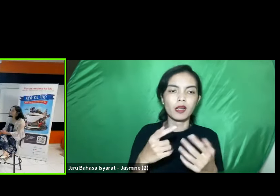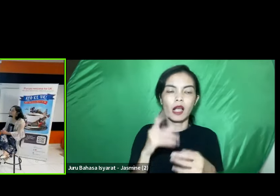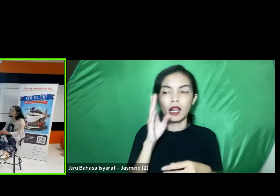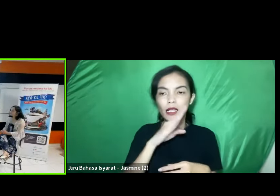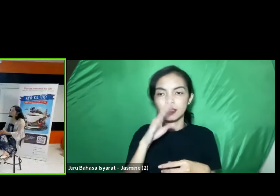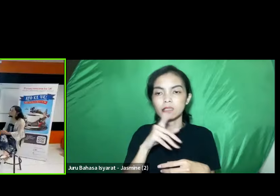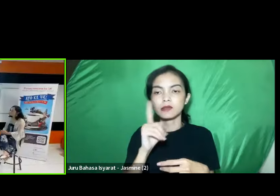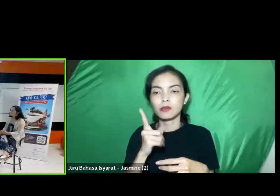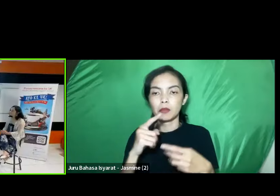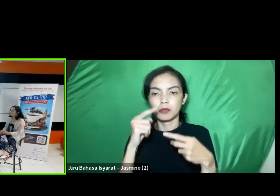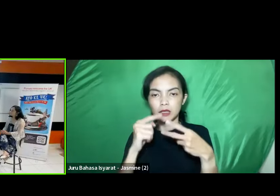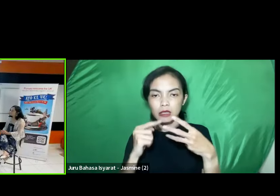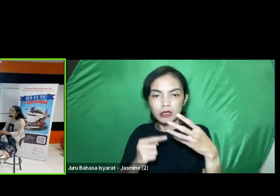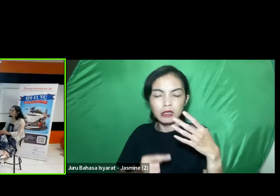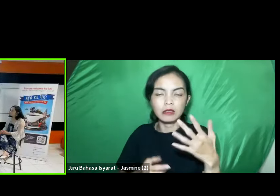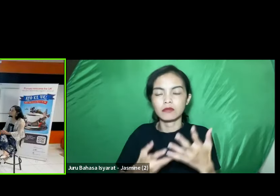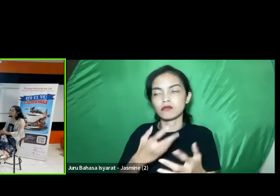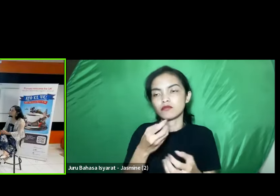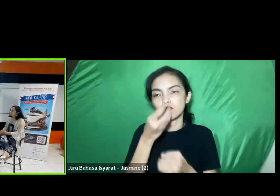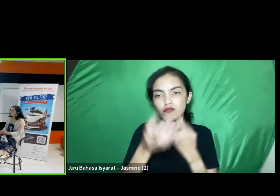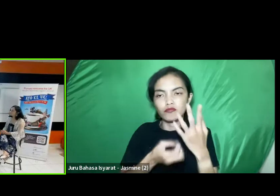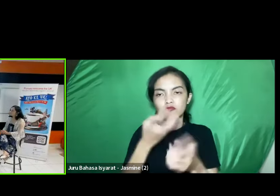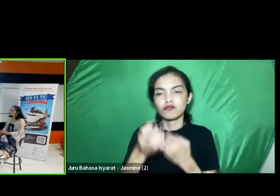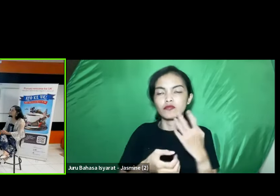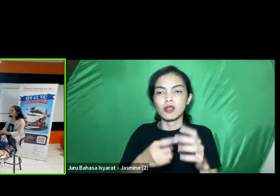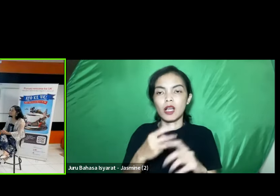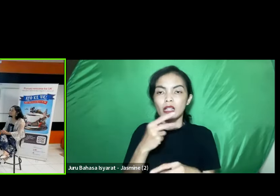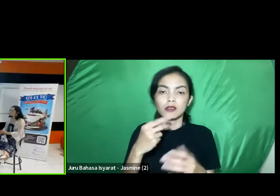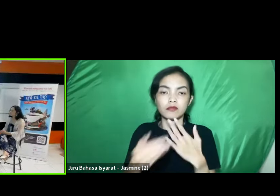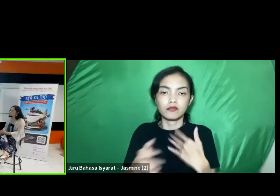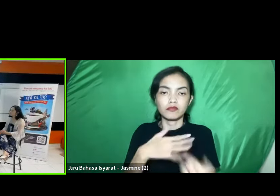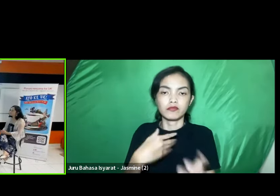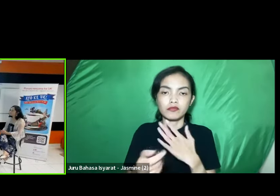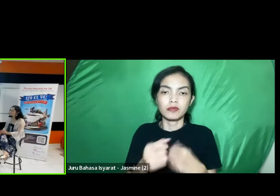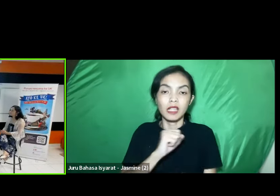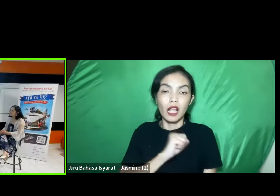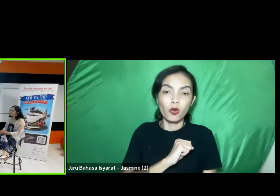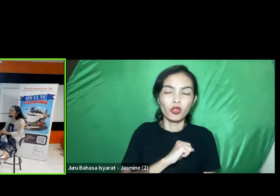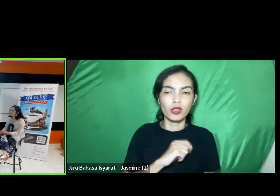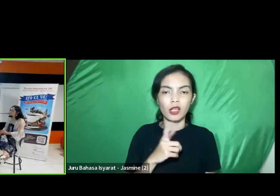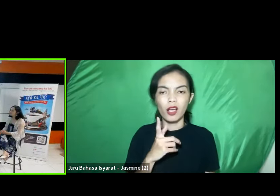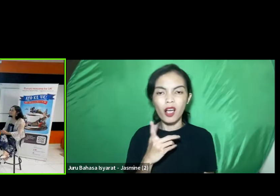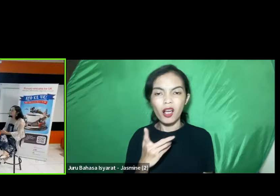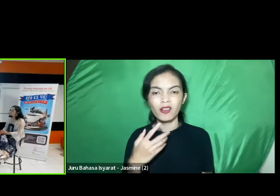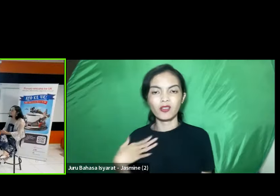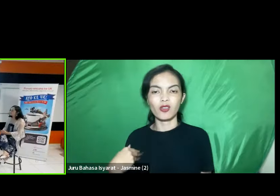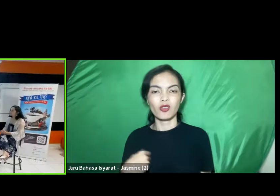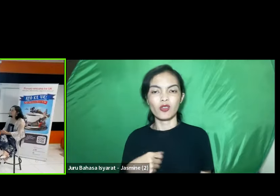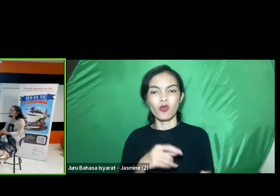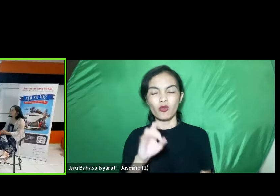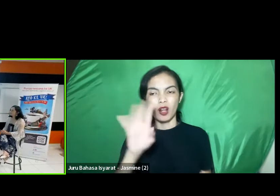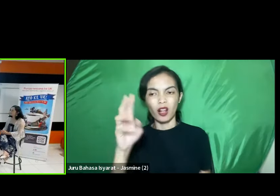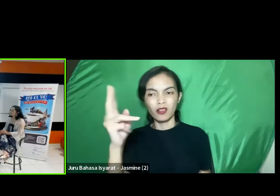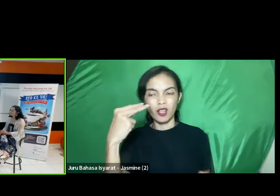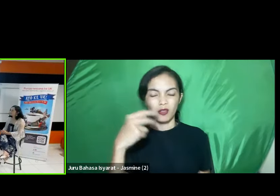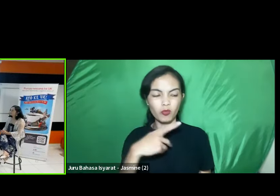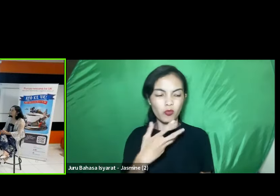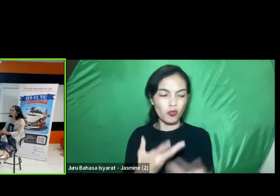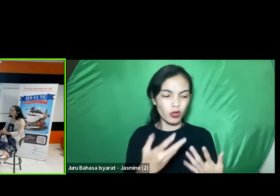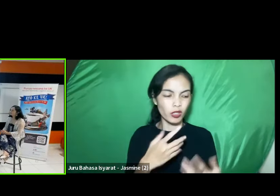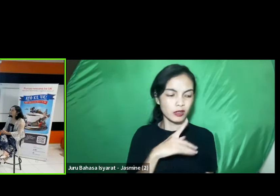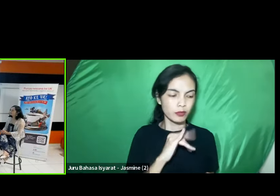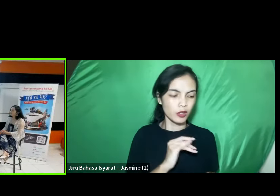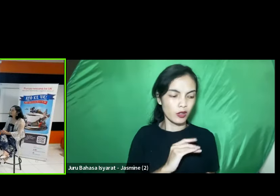reason tinggal gitu sih jadi gak masalah jadi jangan takut untuk duh nanti dibilang gue apa